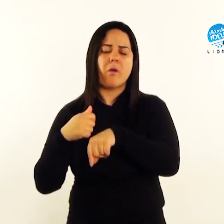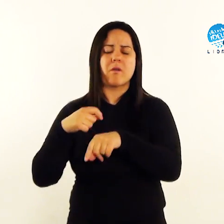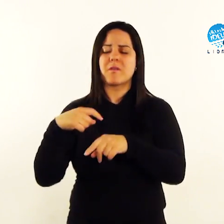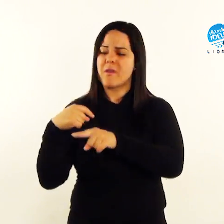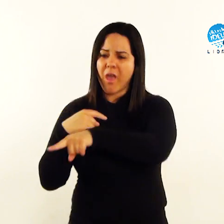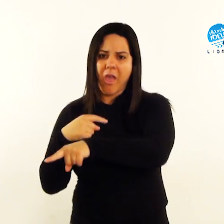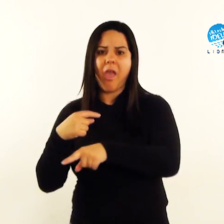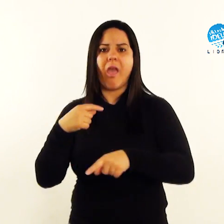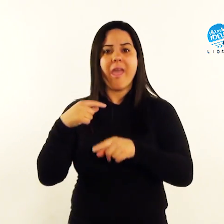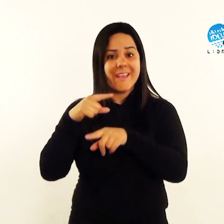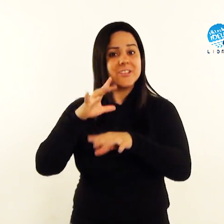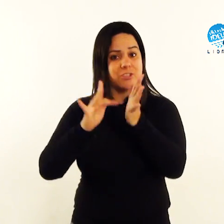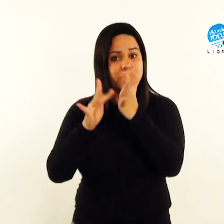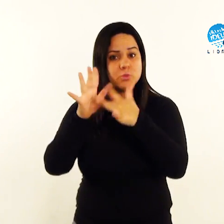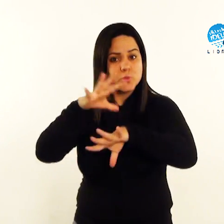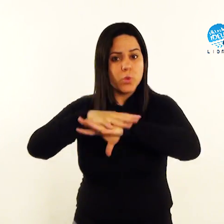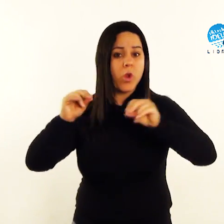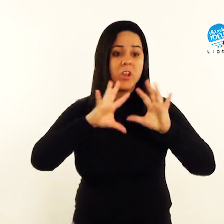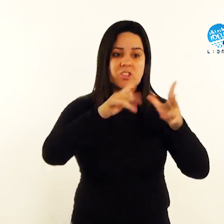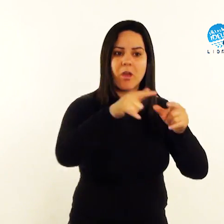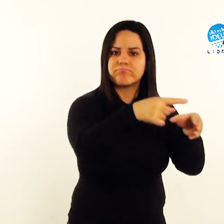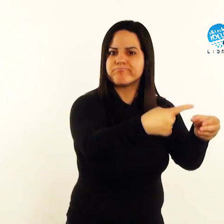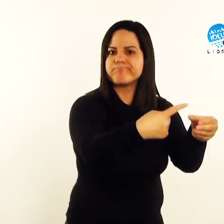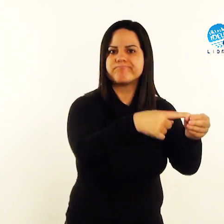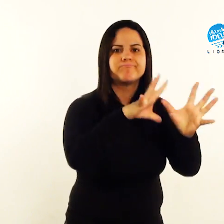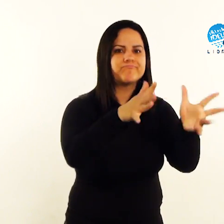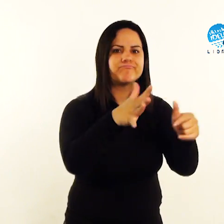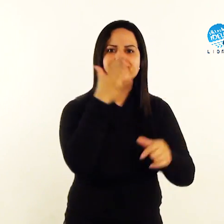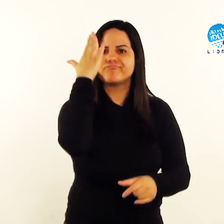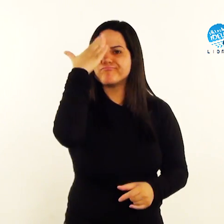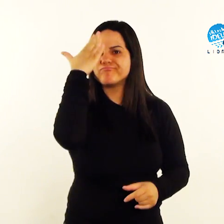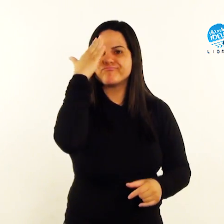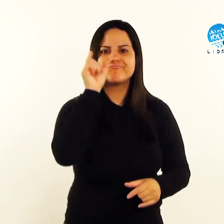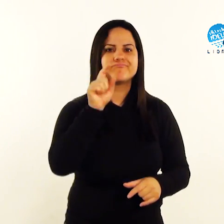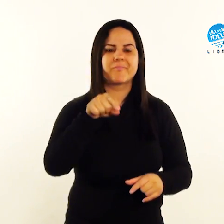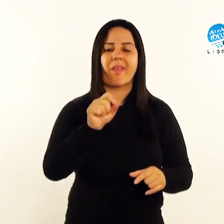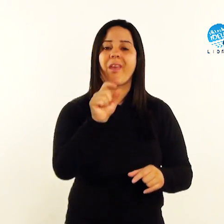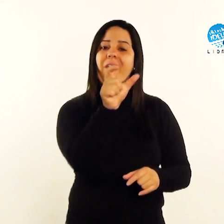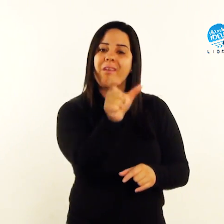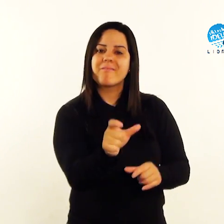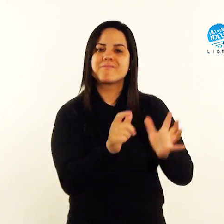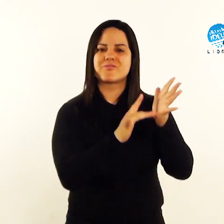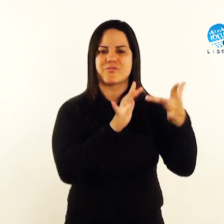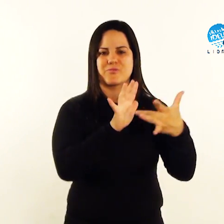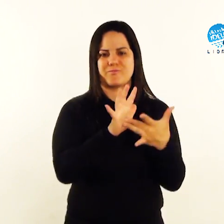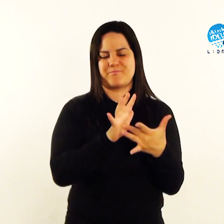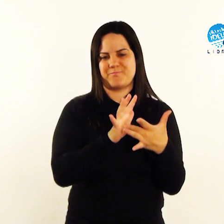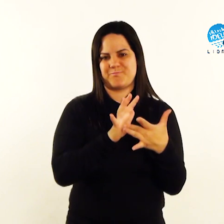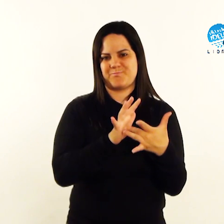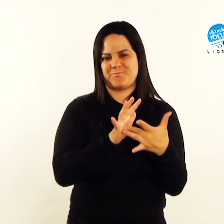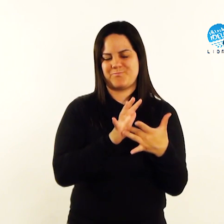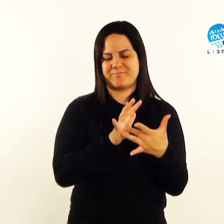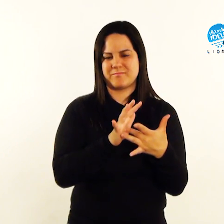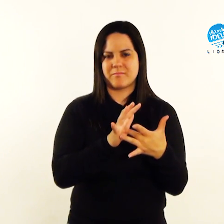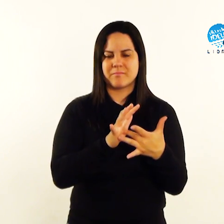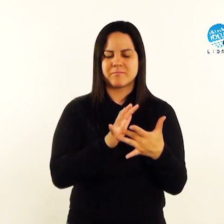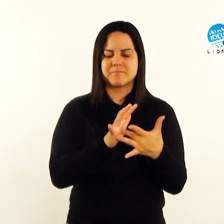esmola naquele lugar, e todo mundo já sabia quem era. E as pessoas então vinham naquela direção. E quando